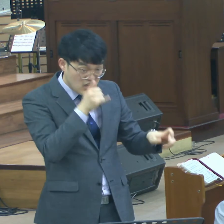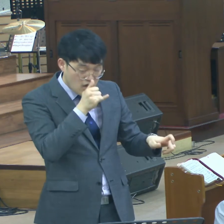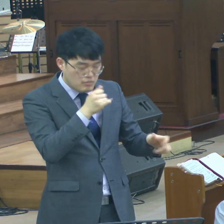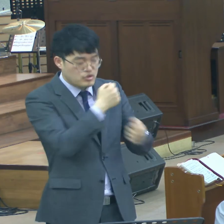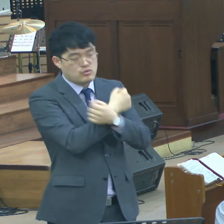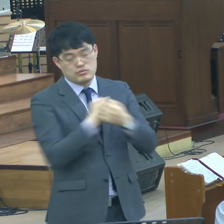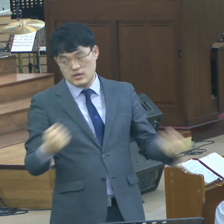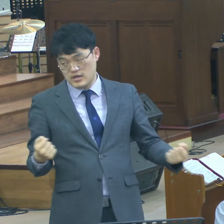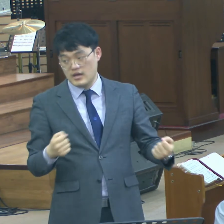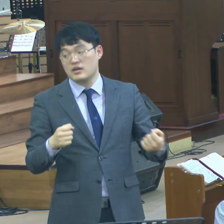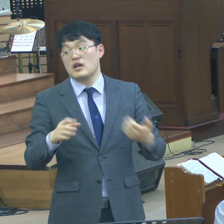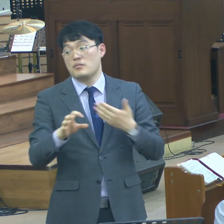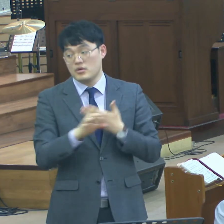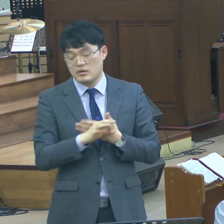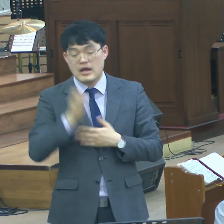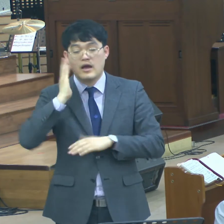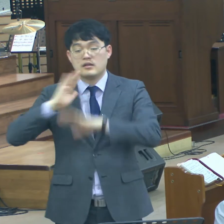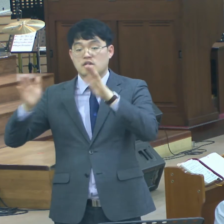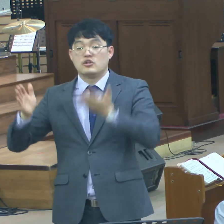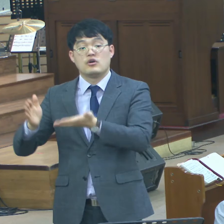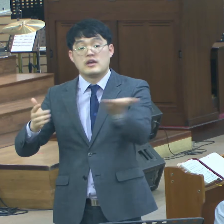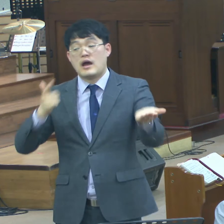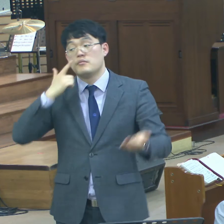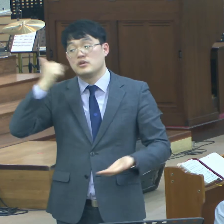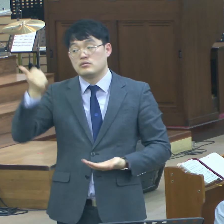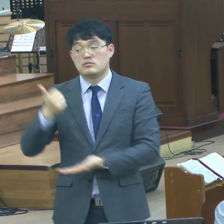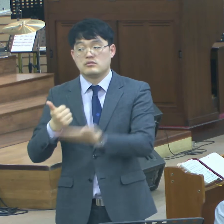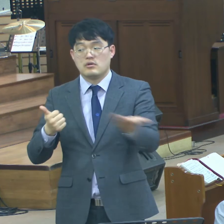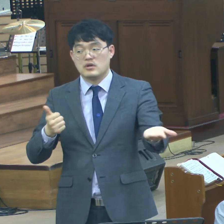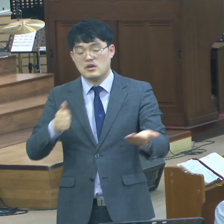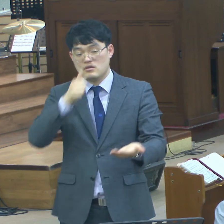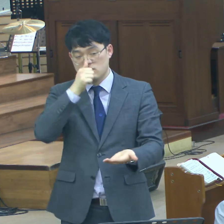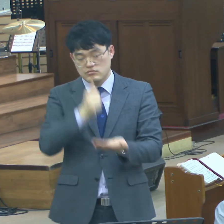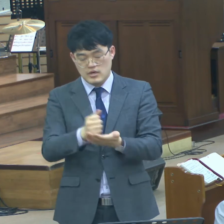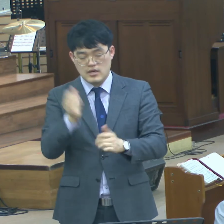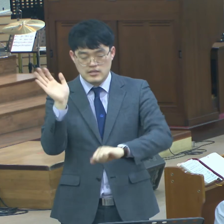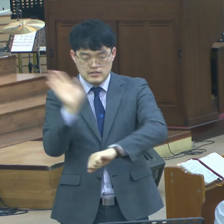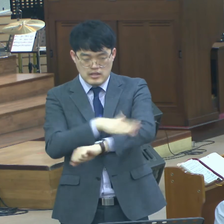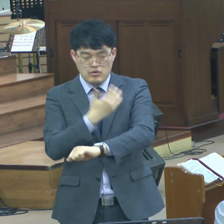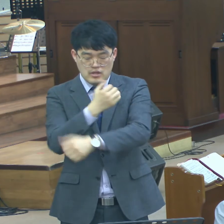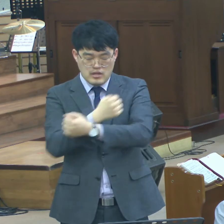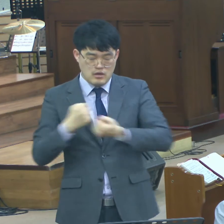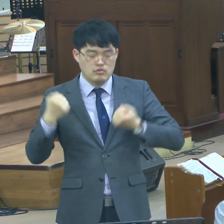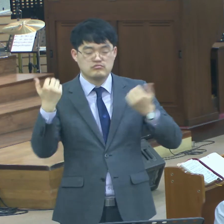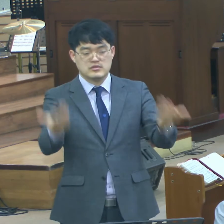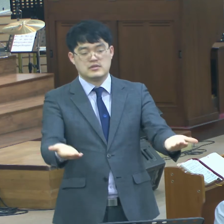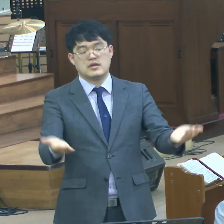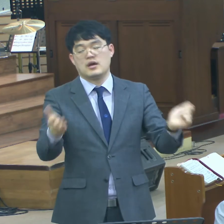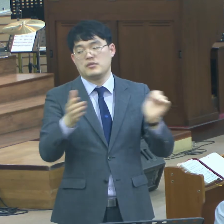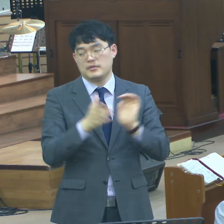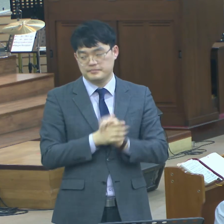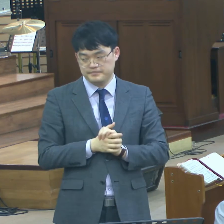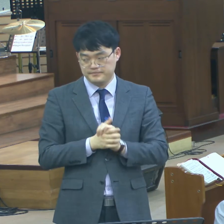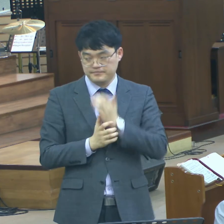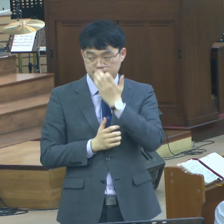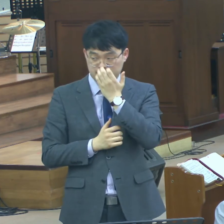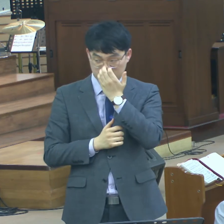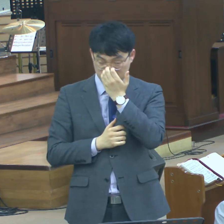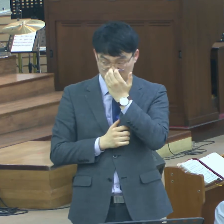용서하라. 그리하여야 하늘에 계신 너희 아버지께서도 너희 허물을 사하여 주시리라 하시니라.